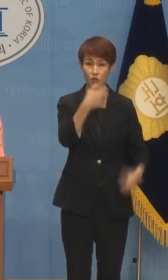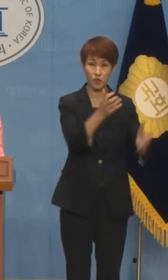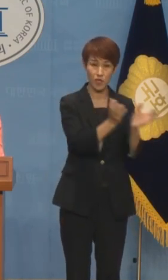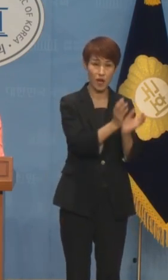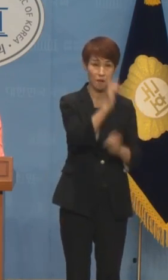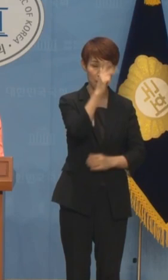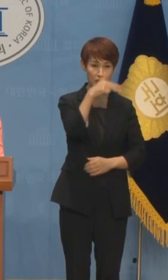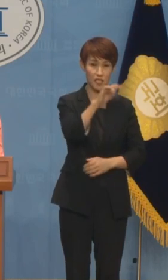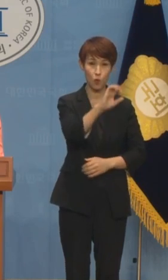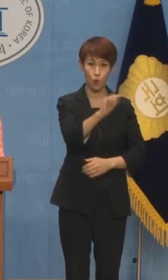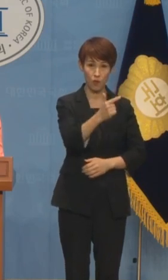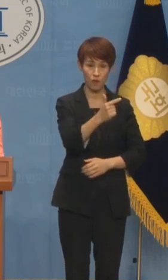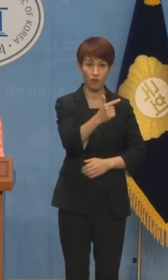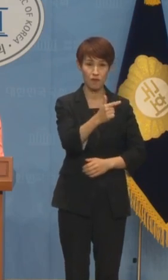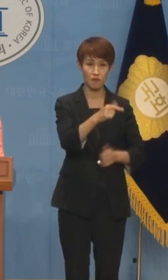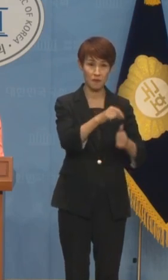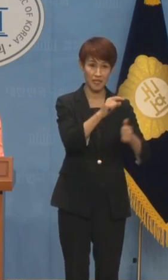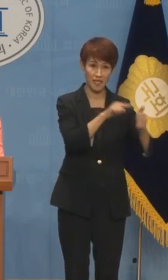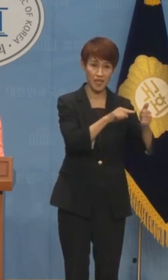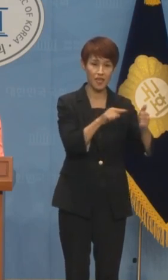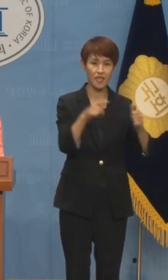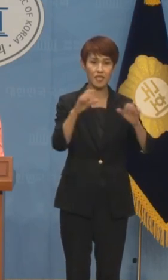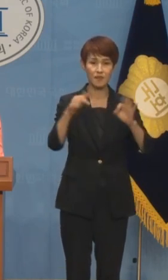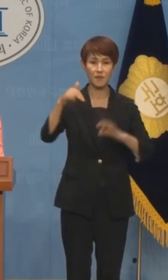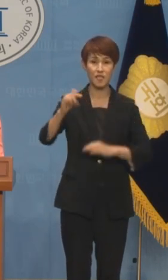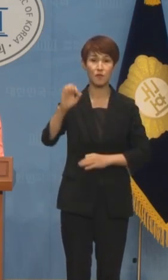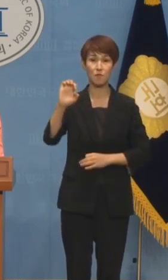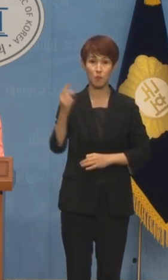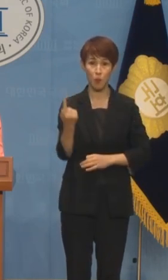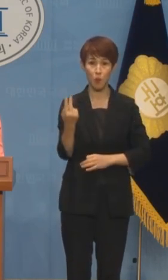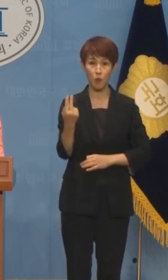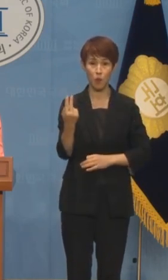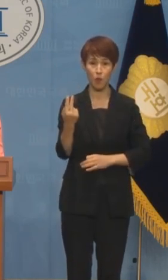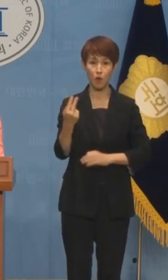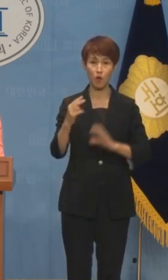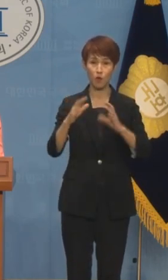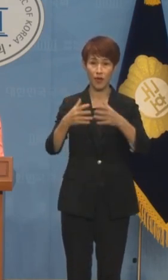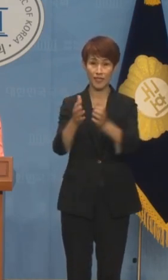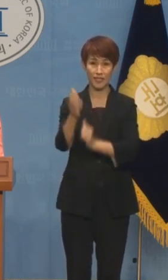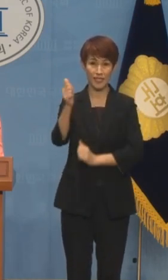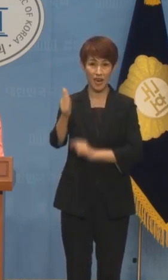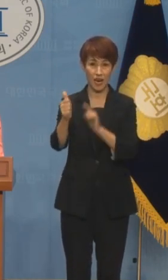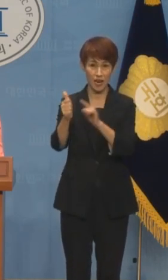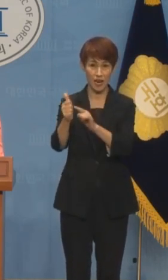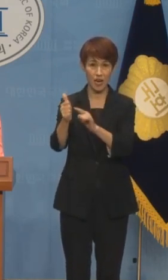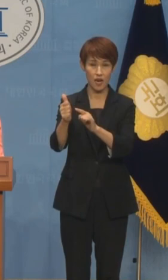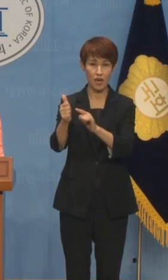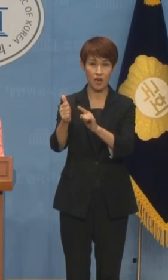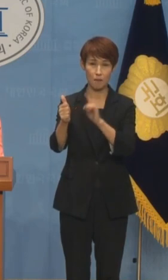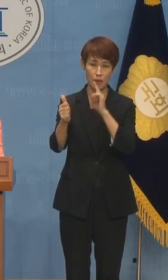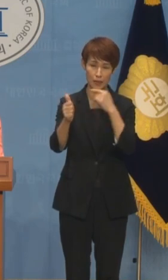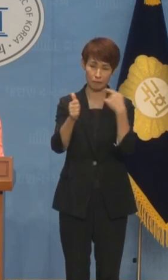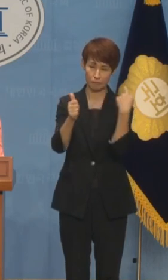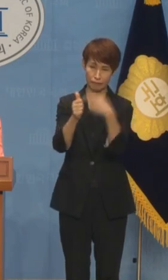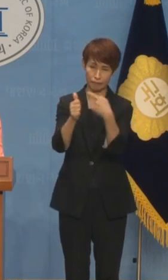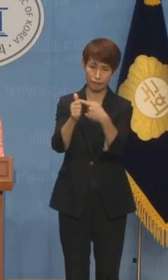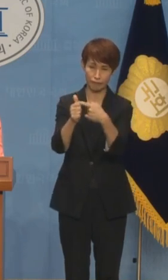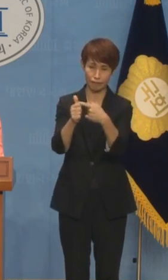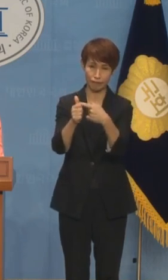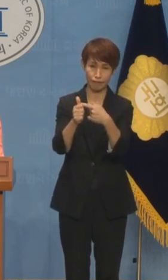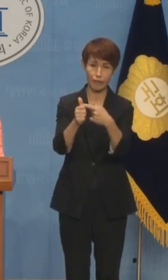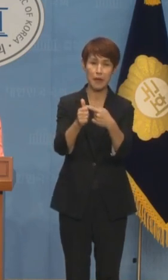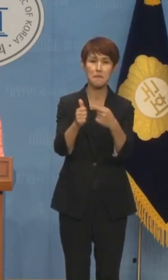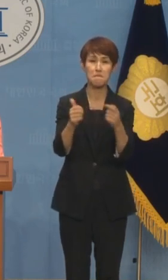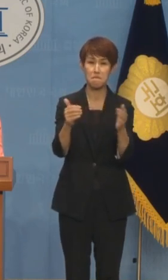박지원 당선자가 김진표 국회의장을 향해 차마 입에 담기도 어려운 저급한 용서를